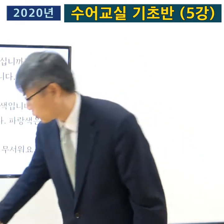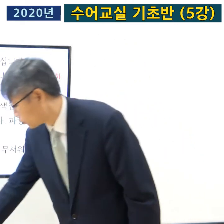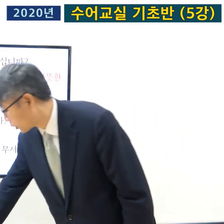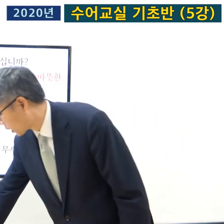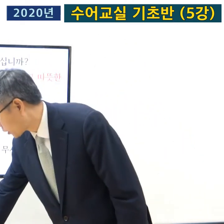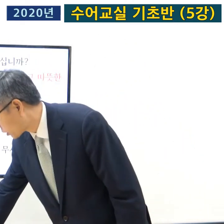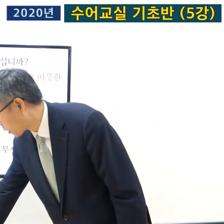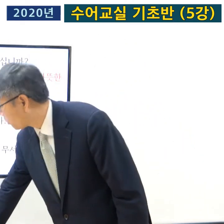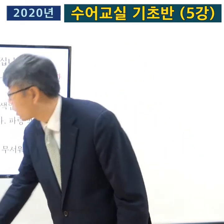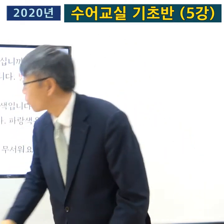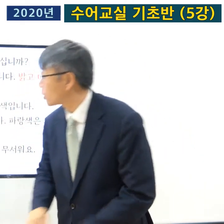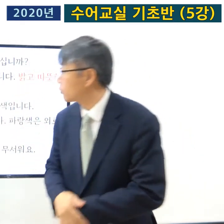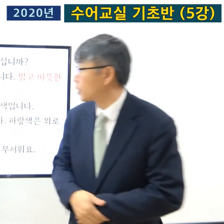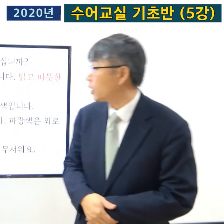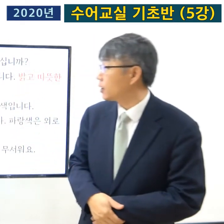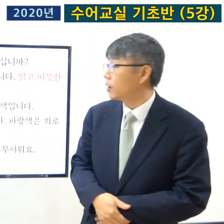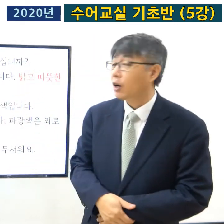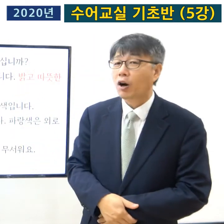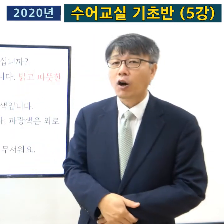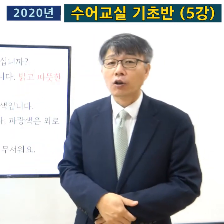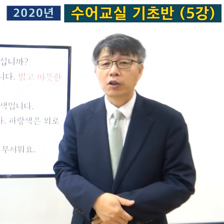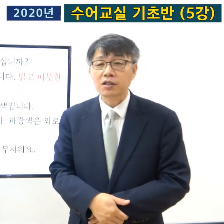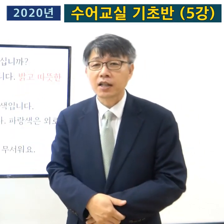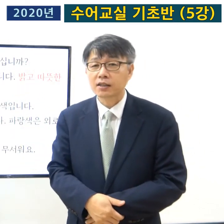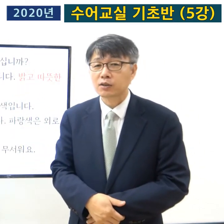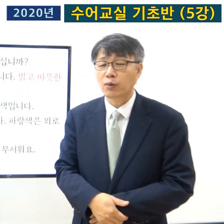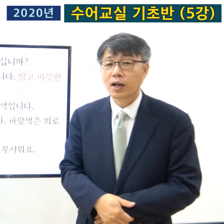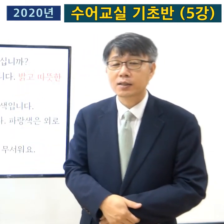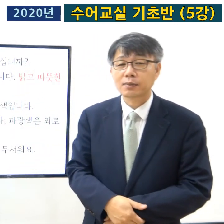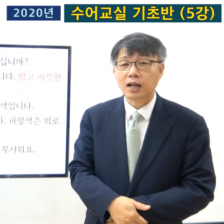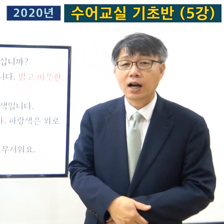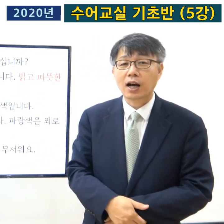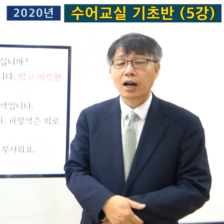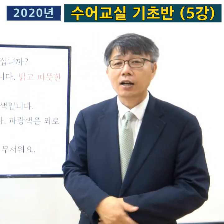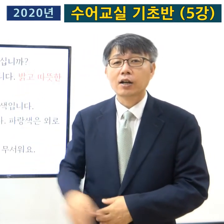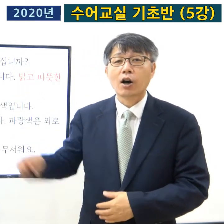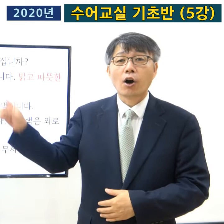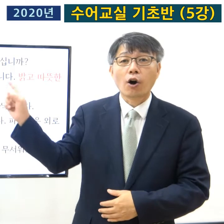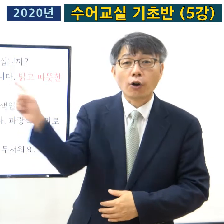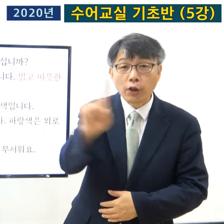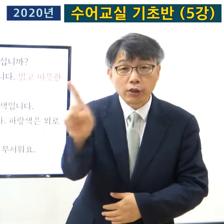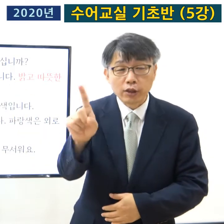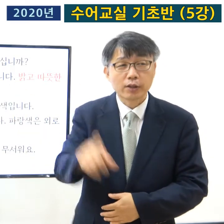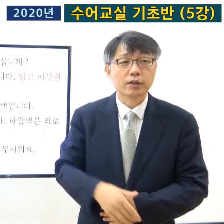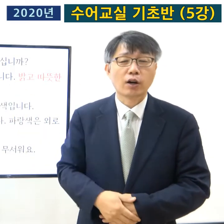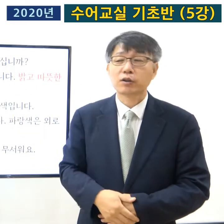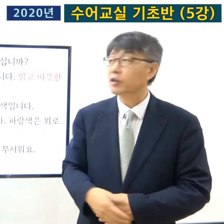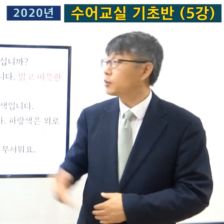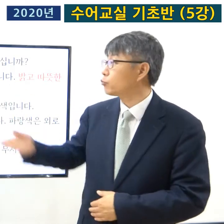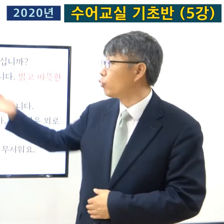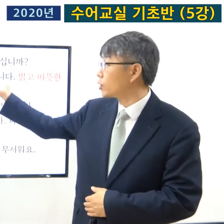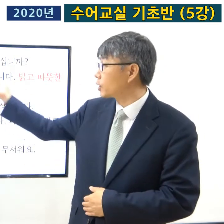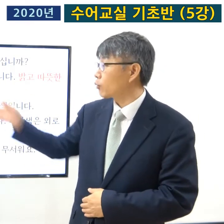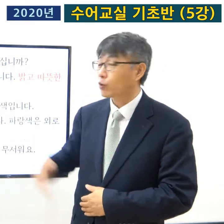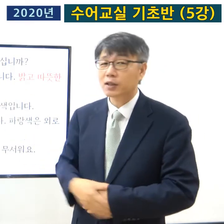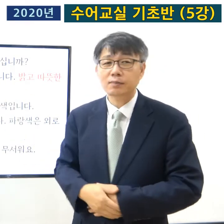문장 연습을 한번 해보겠습니다. 어떤 색을 좋아하십니까? 어떤이 무엇하고